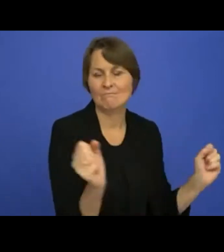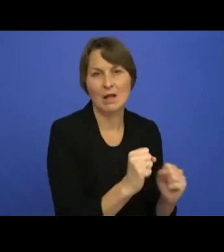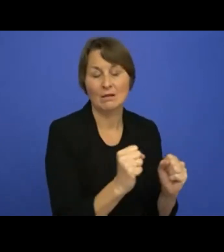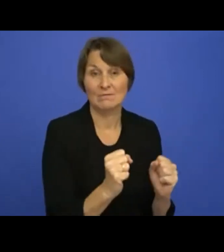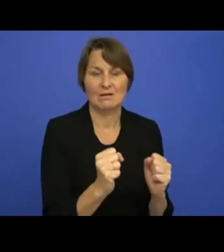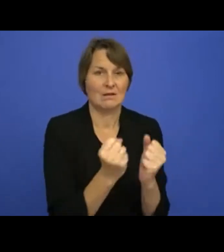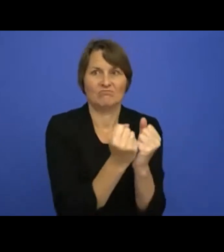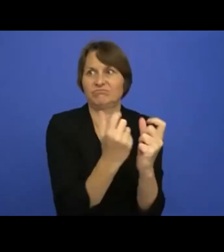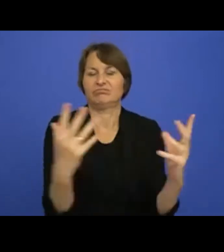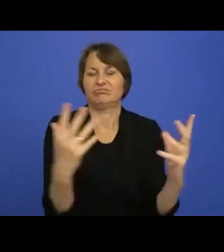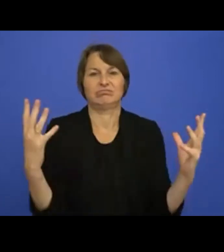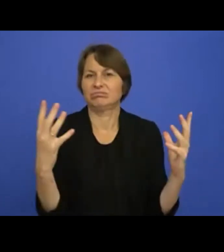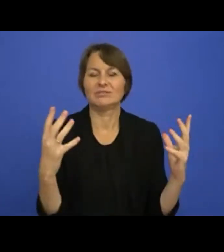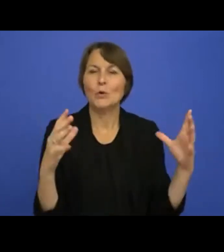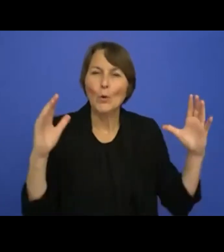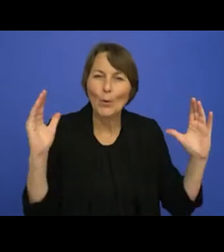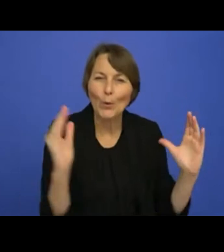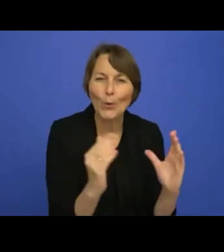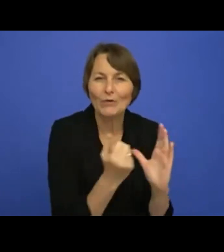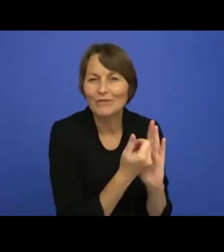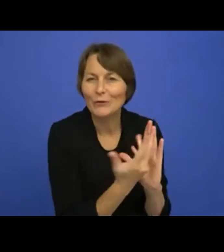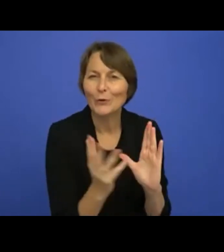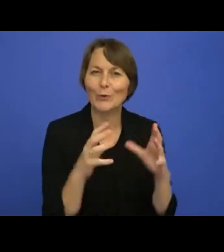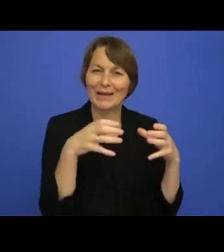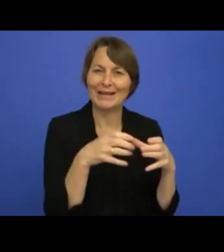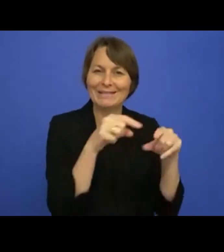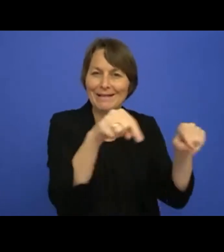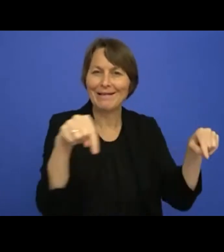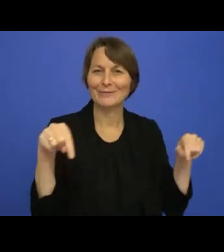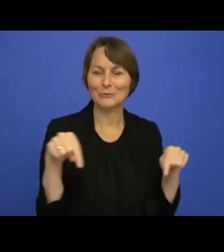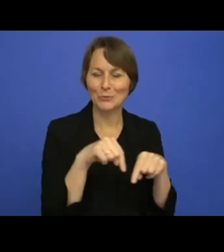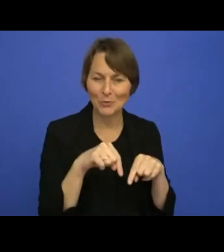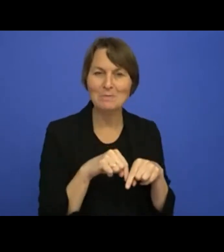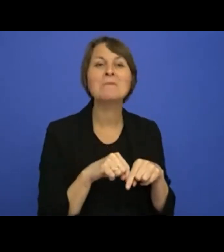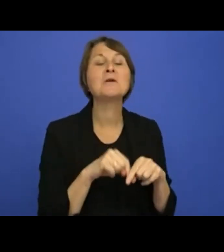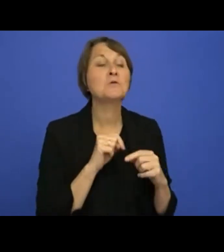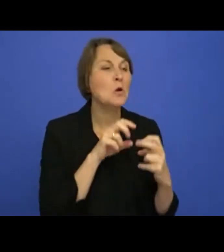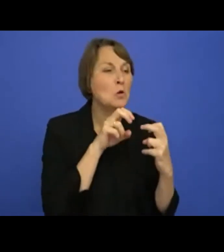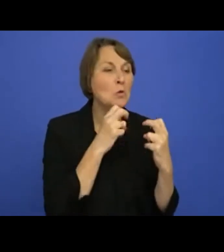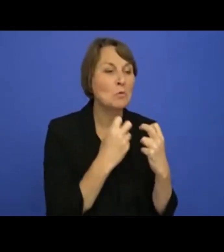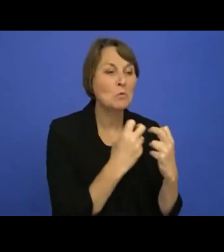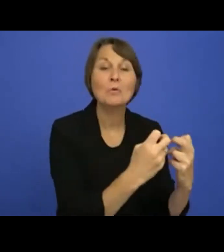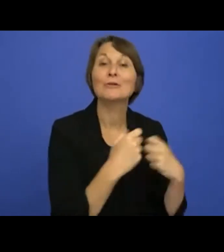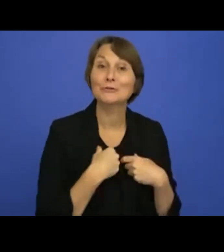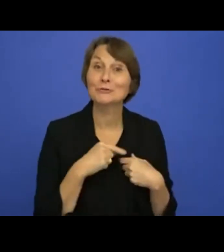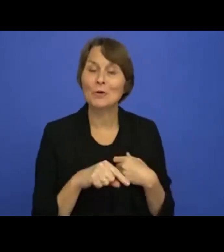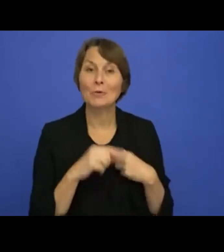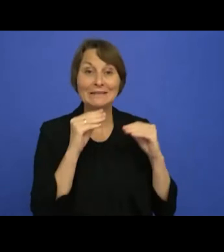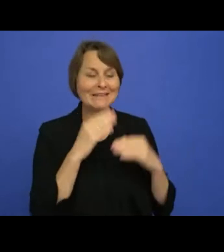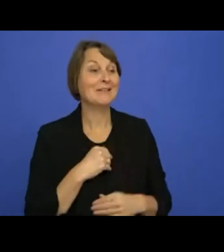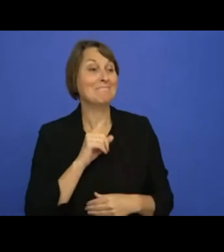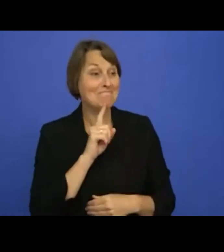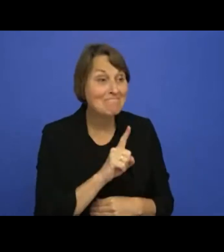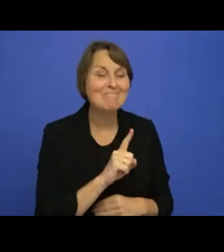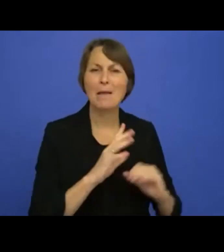tailles des classes sont telles qu'on ne peut pas mettre en œuvre cette approche holistique. Il faut aider les enseignants à enseigner en